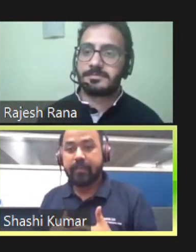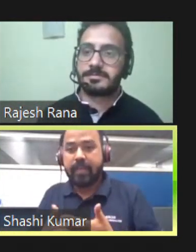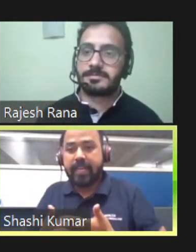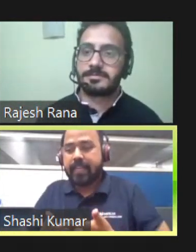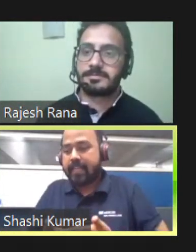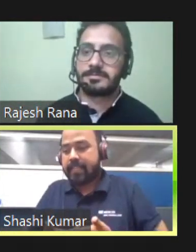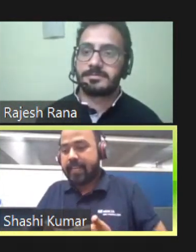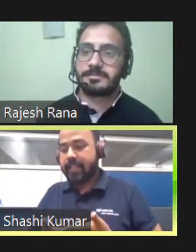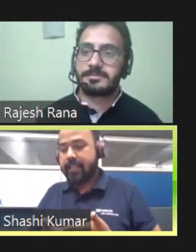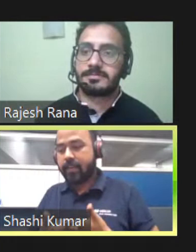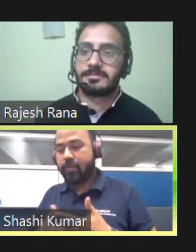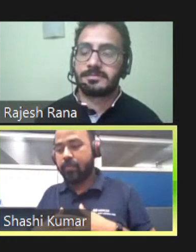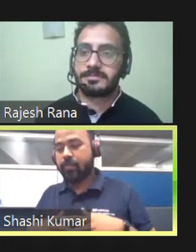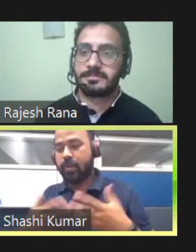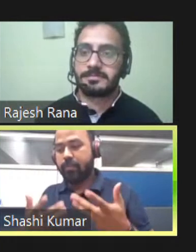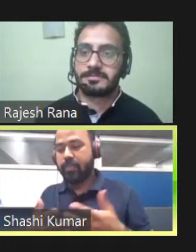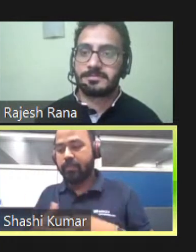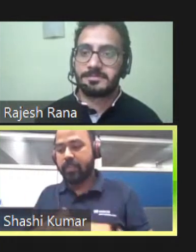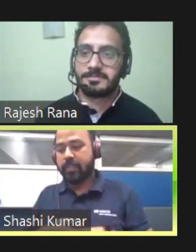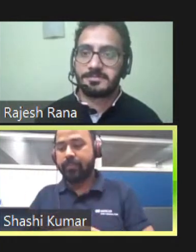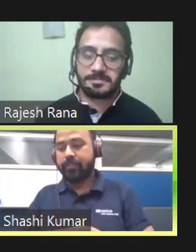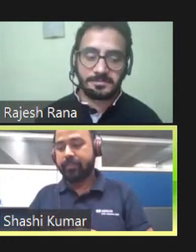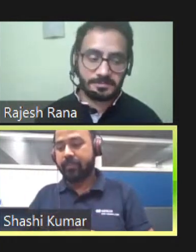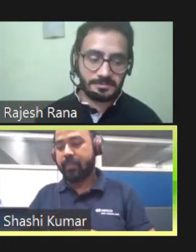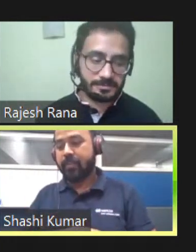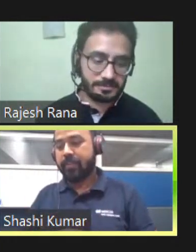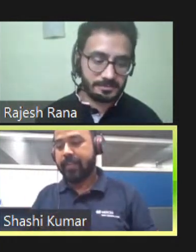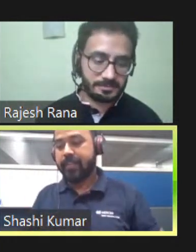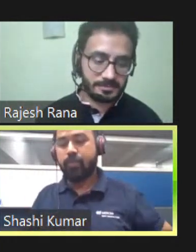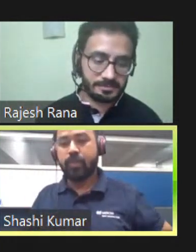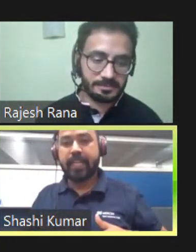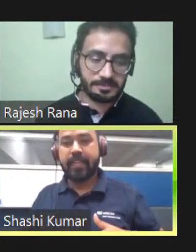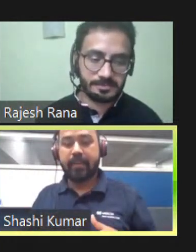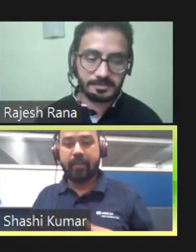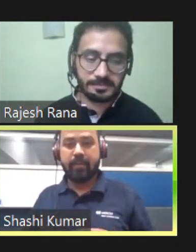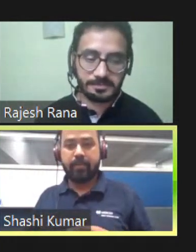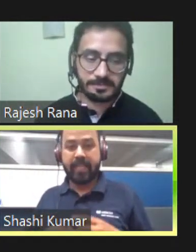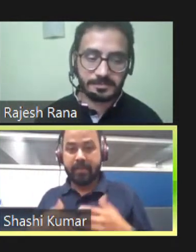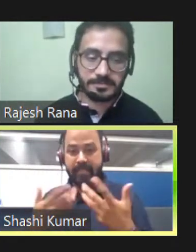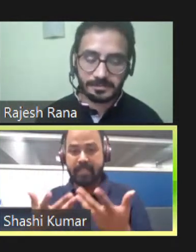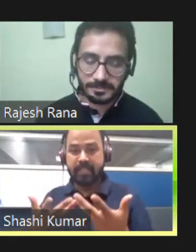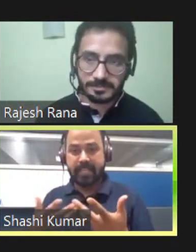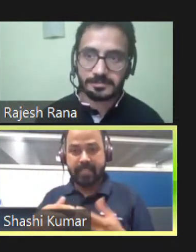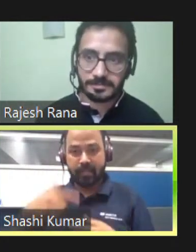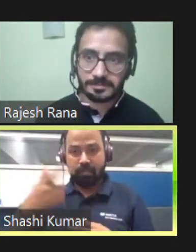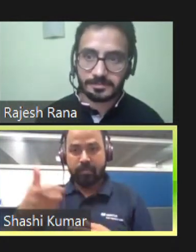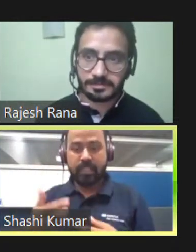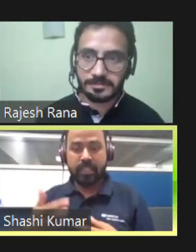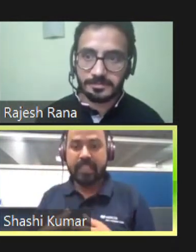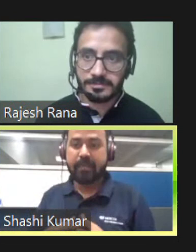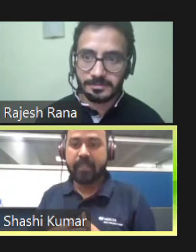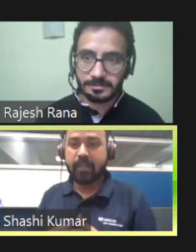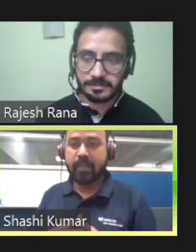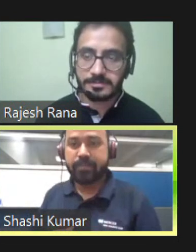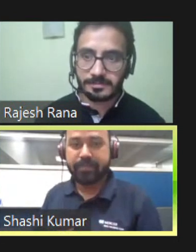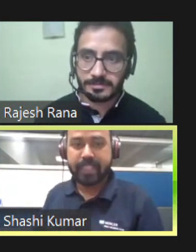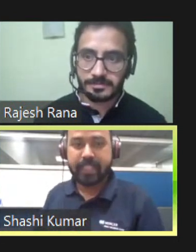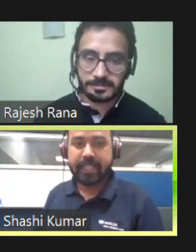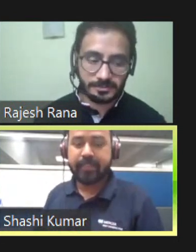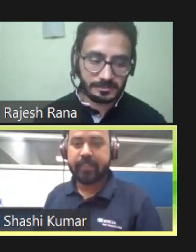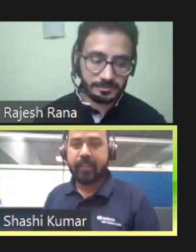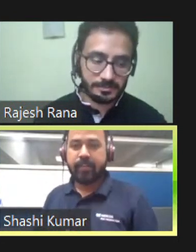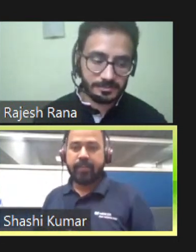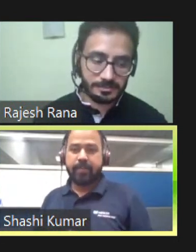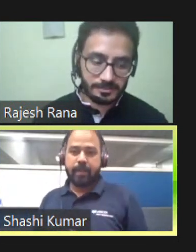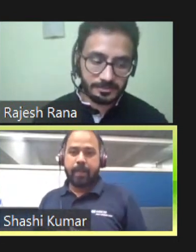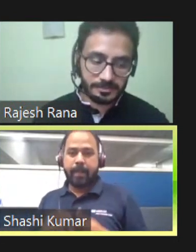कि मैं क्या साइन कर रहा हूँ, वो आप मुझे बताओ, राइट। वो साइन मैंने अभी क्या साइन किया वो आप मुझे लिख के बताओ, ठीक